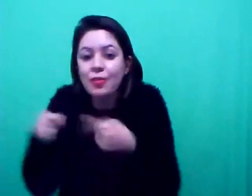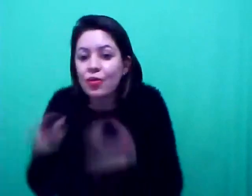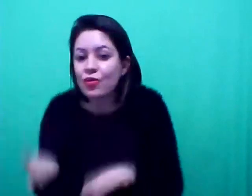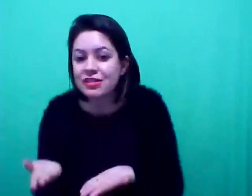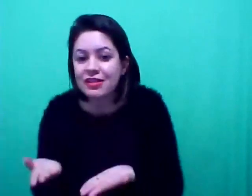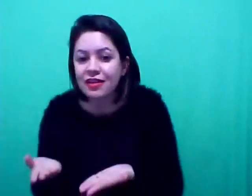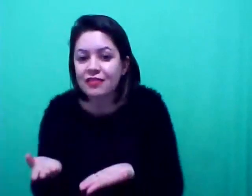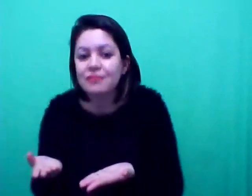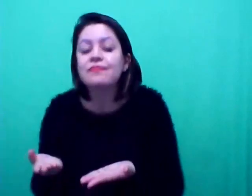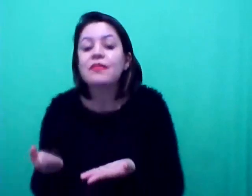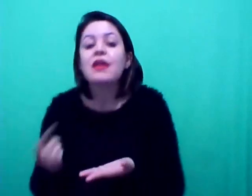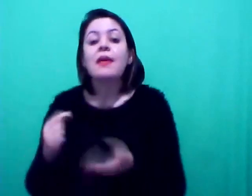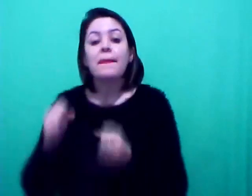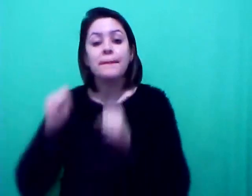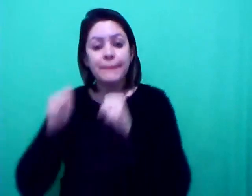a história da música,